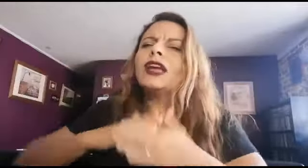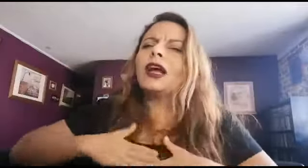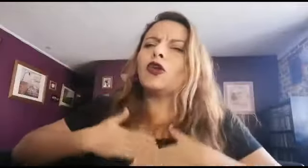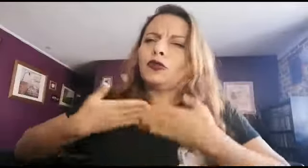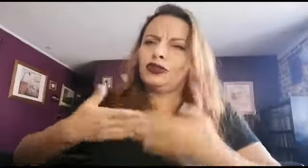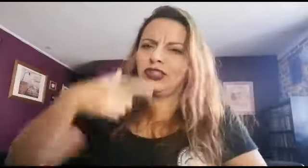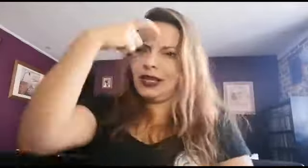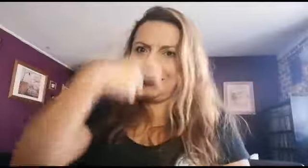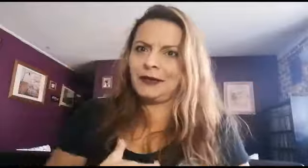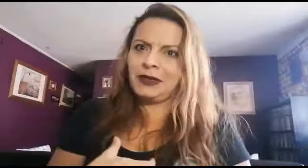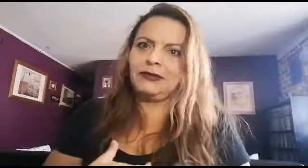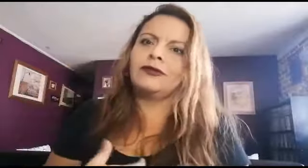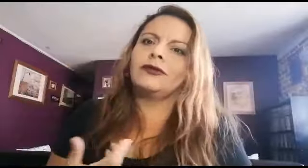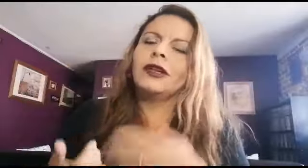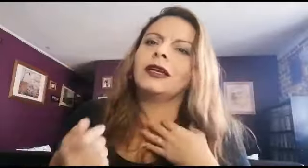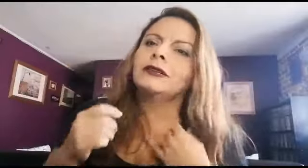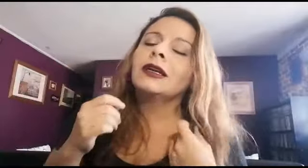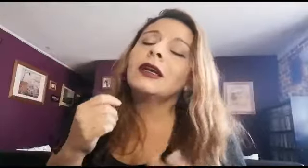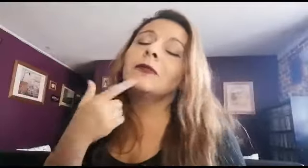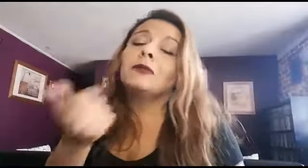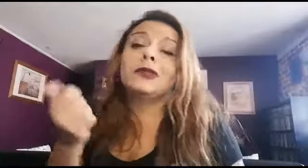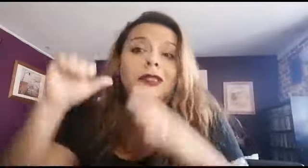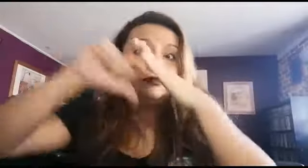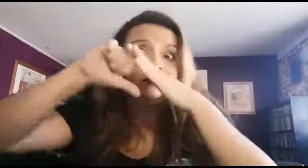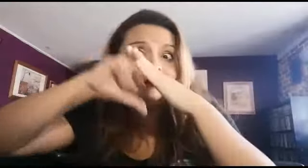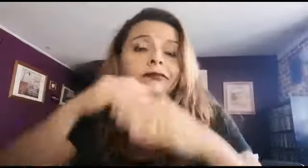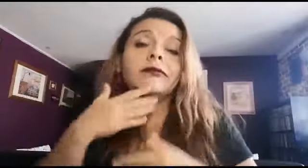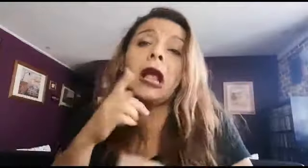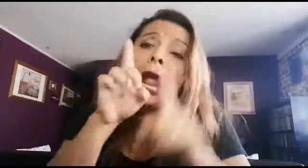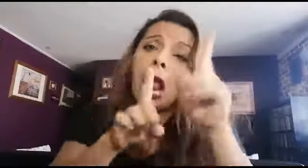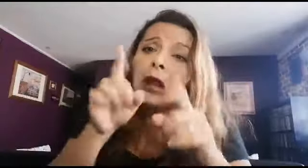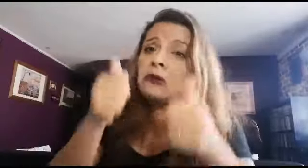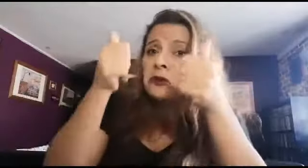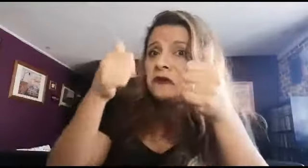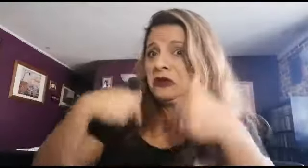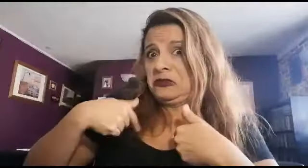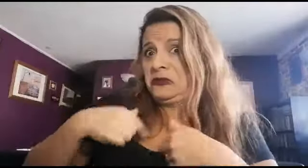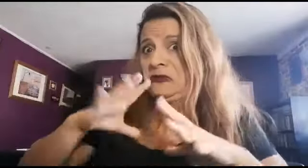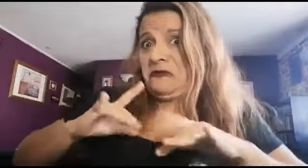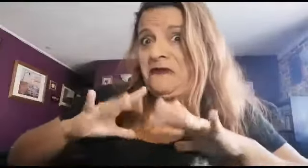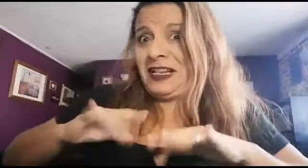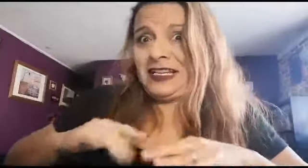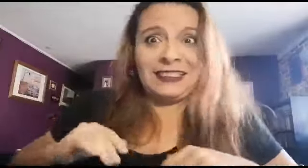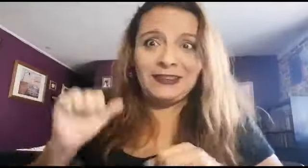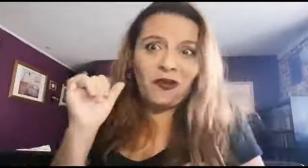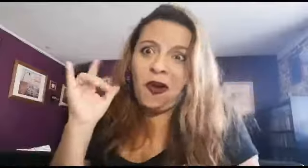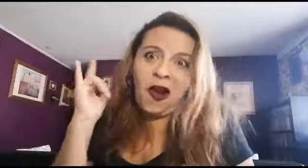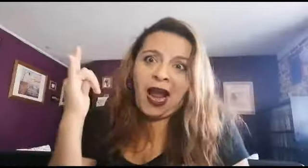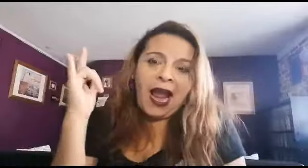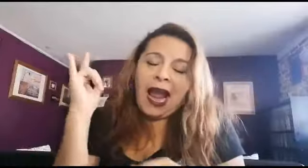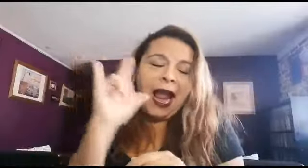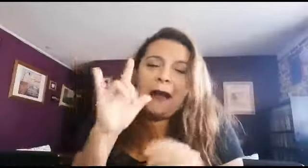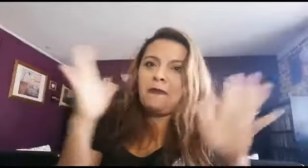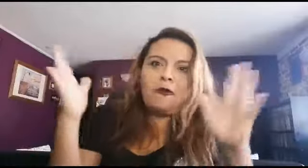vídeos informativos en relación con la salud mental cómo se están sintiendo la contingencia de la